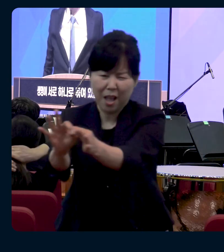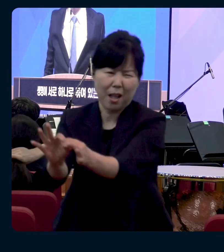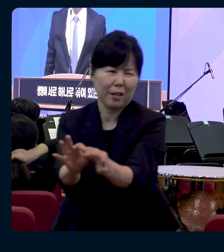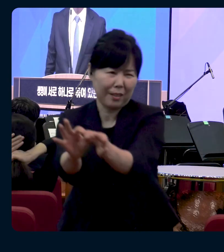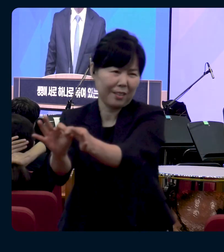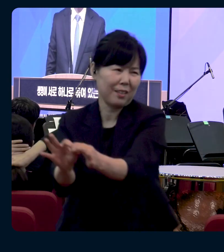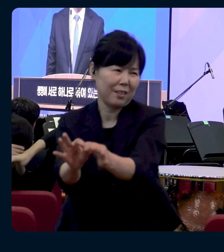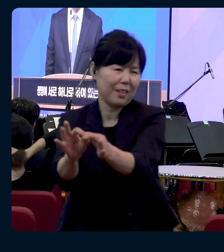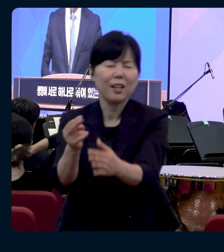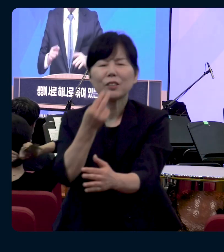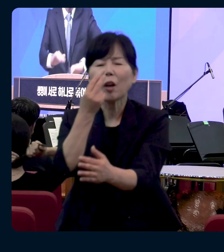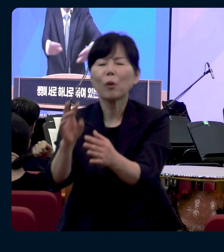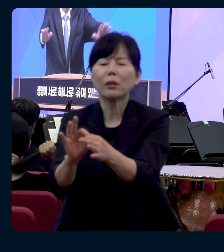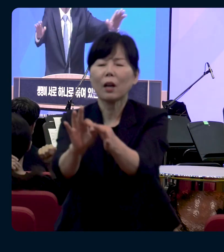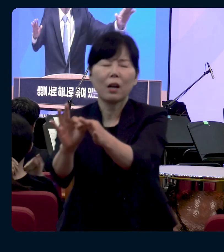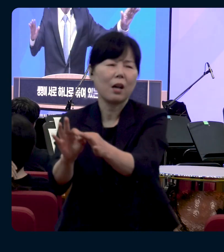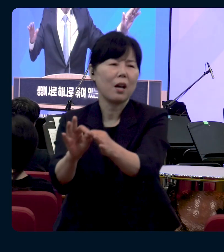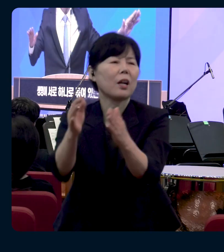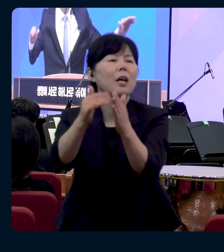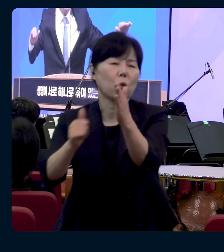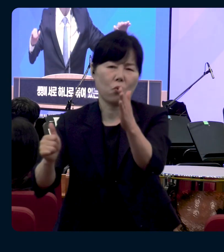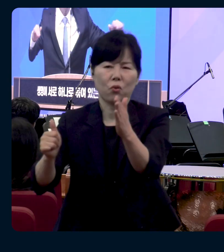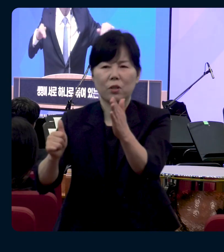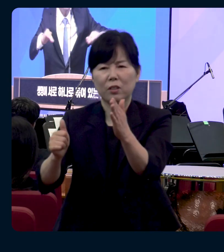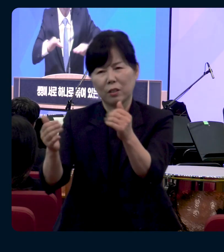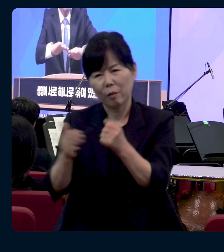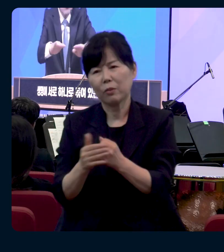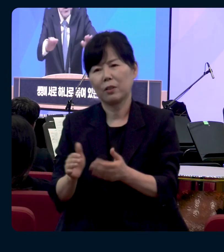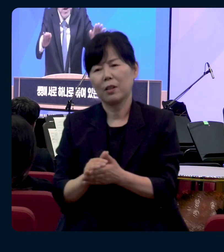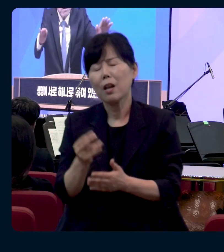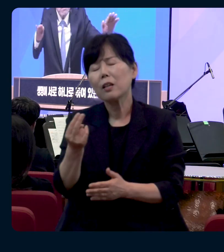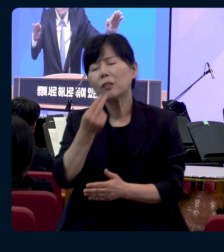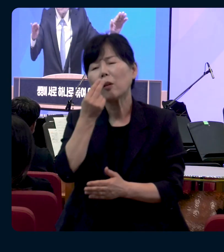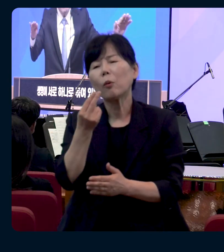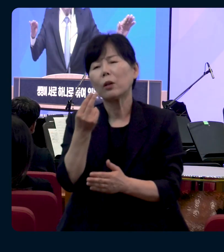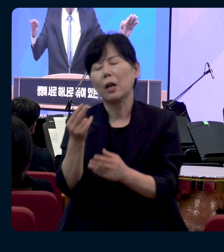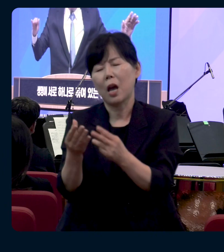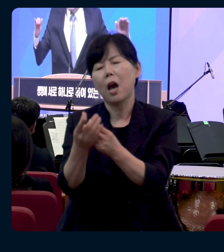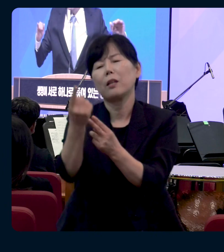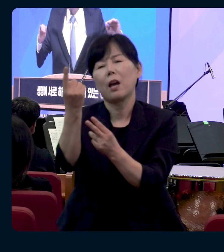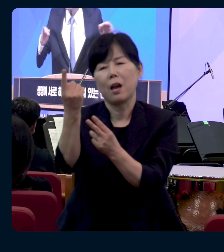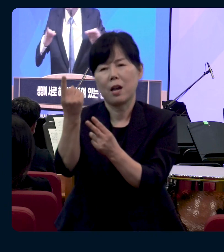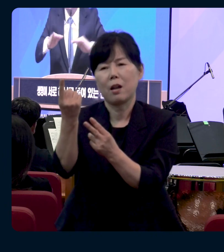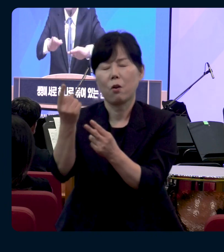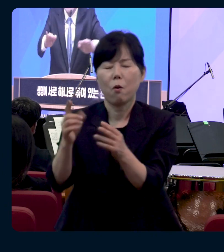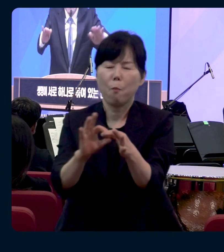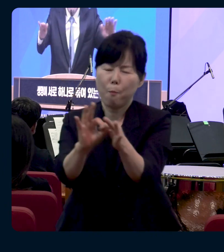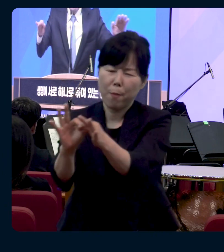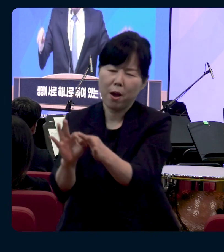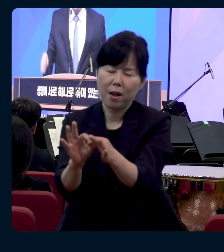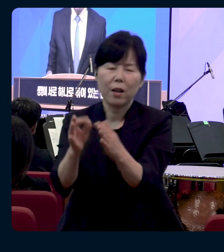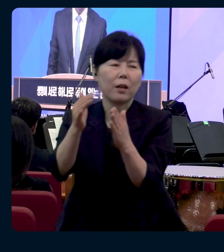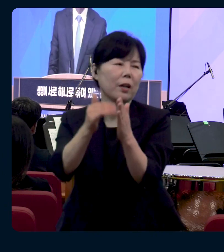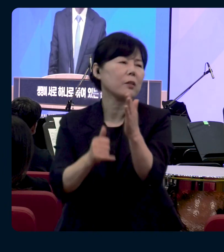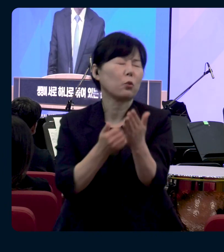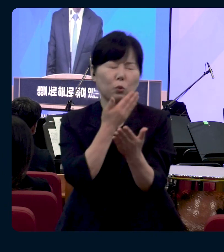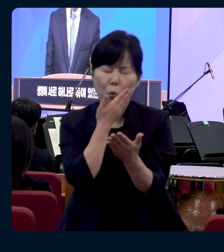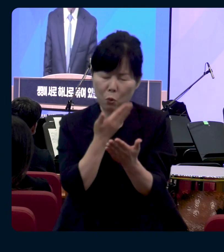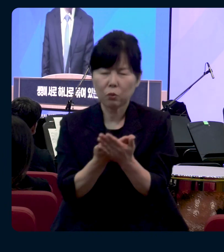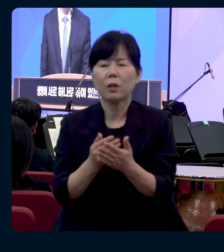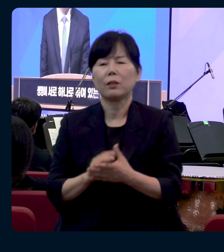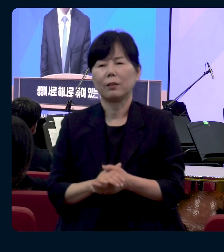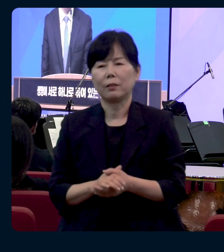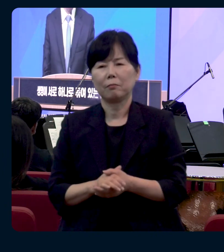거예요. 가족이 그런 거라는 거예요. 생명이 하나로 묶여 있다는 거예요. 가족은 이처럼 소중하다는